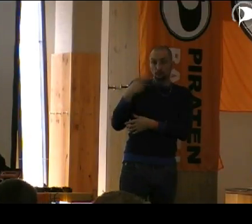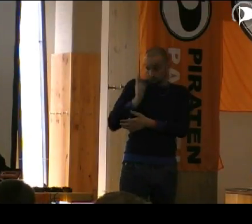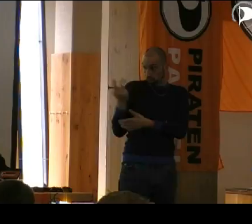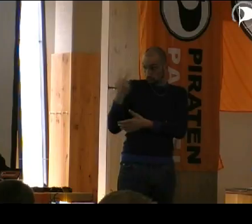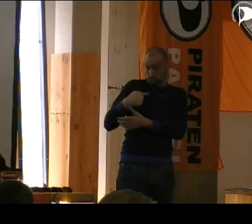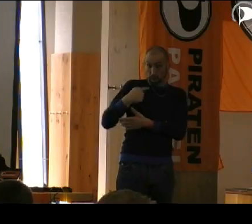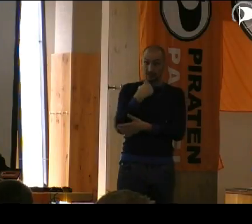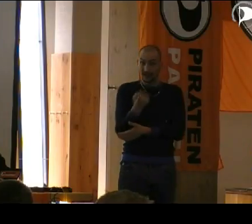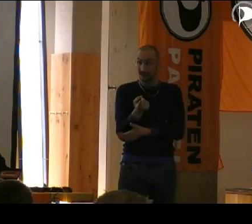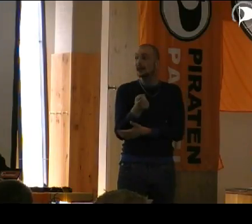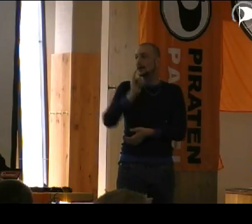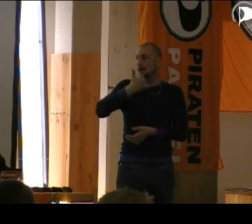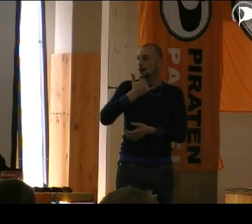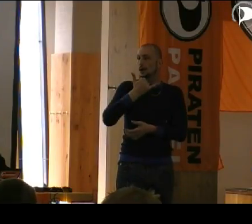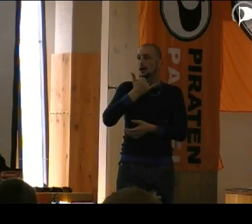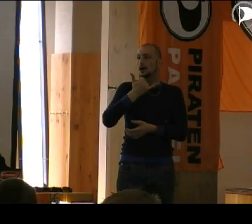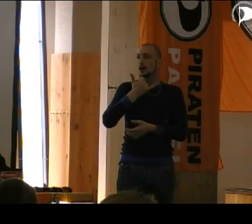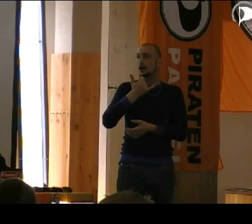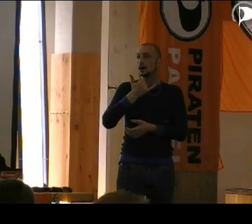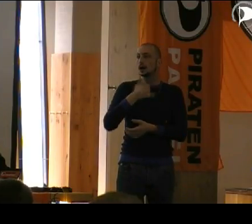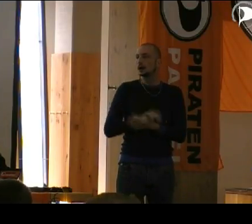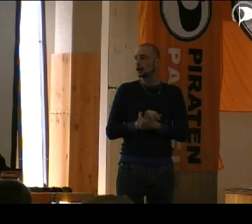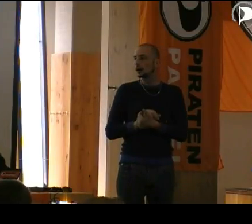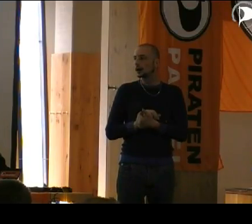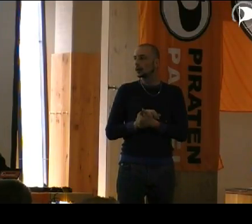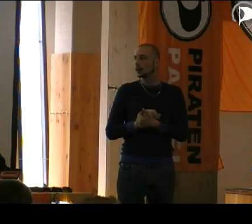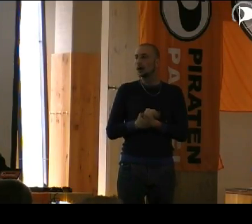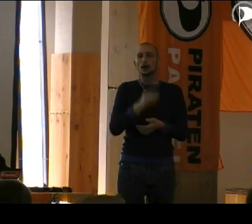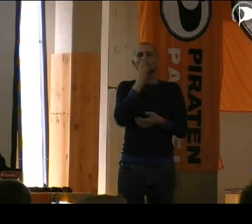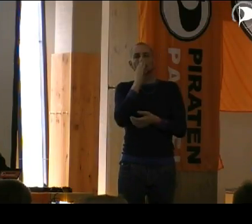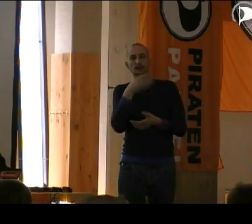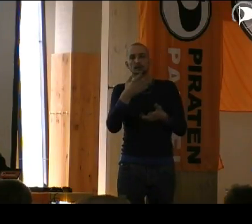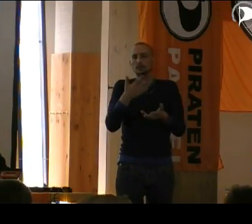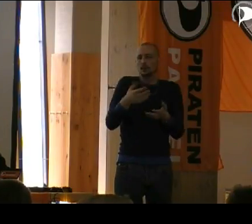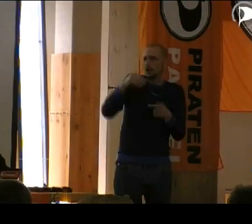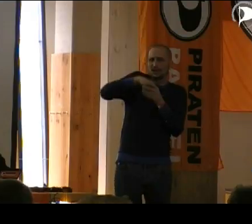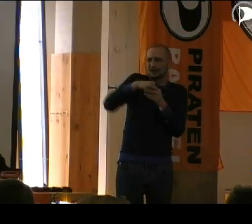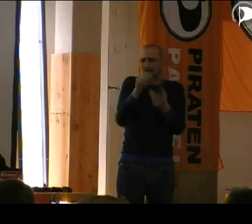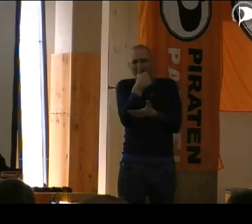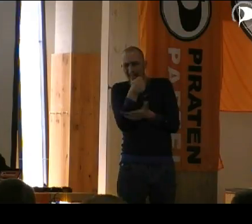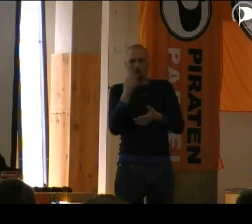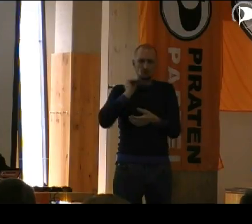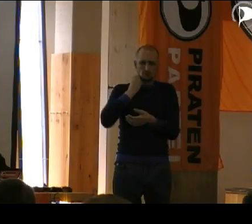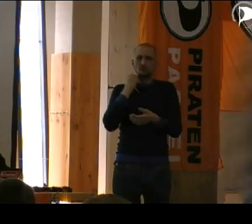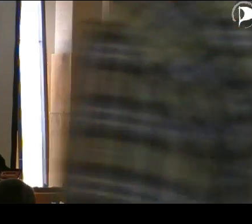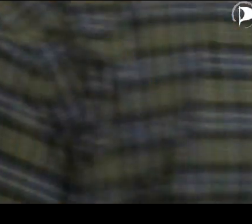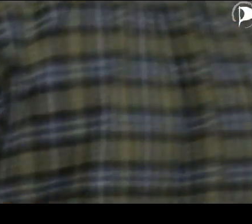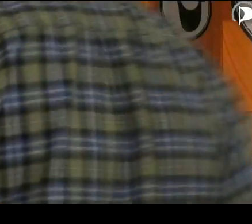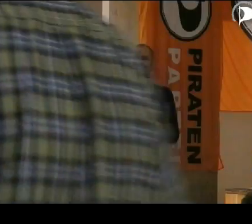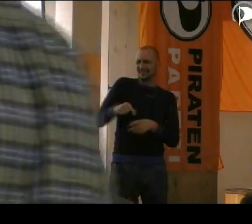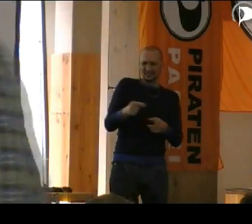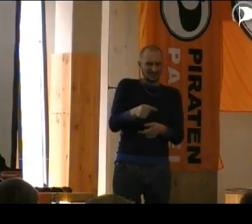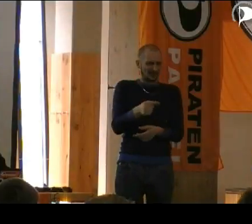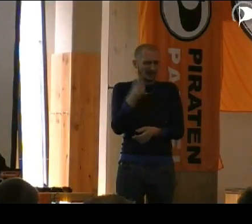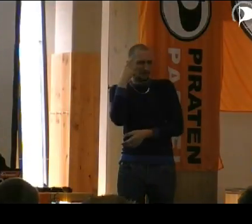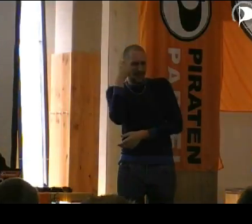leichter eine süße kleine gemeinheit auf basis version aber wenn ihr zweifel an anwälte